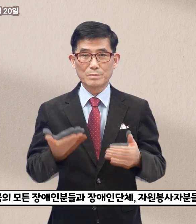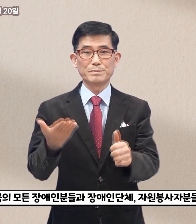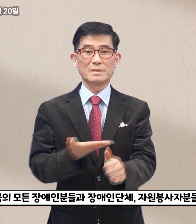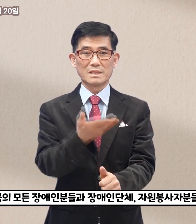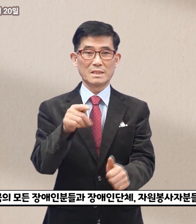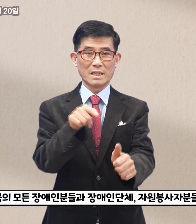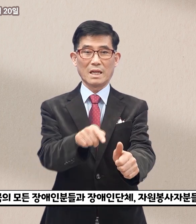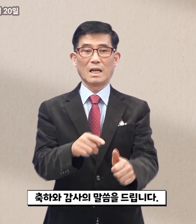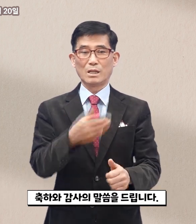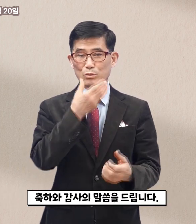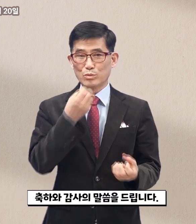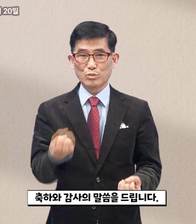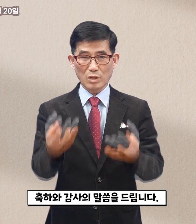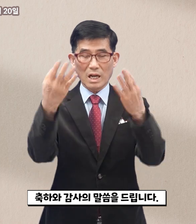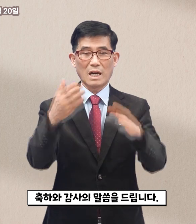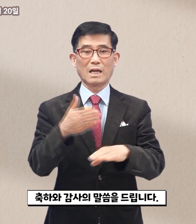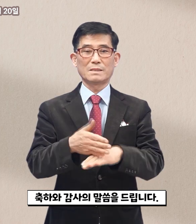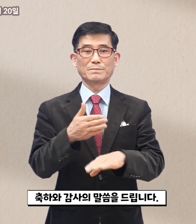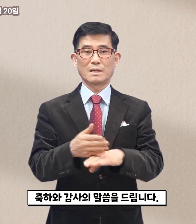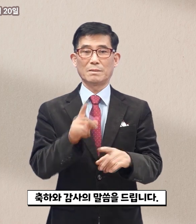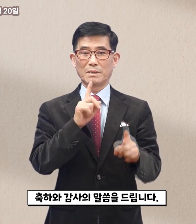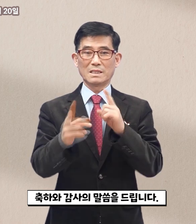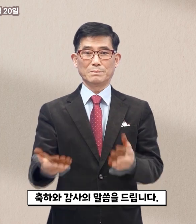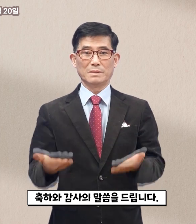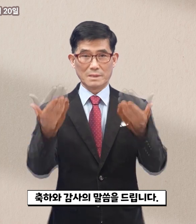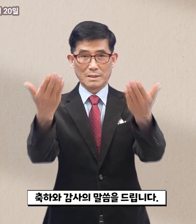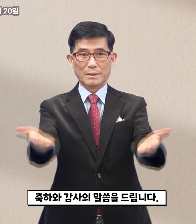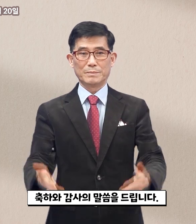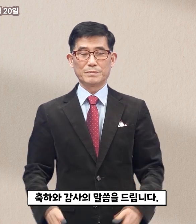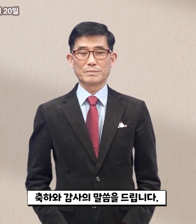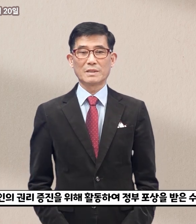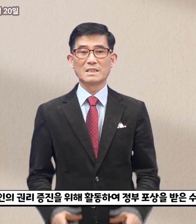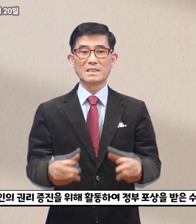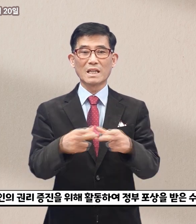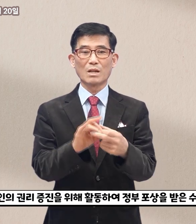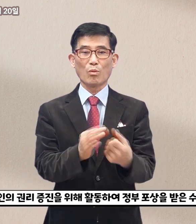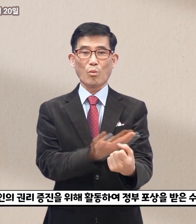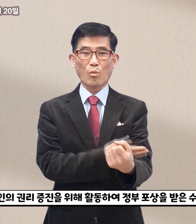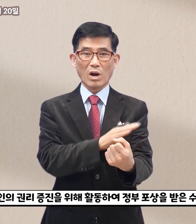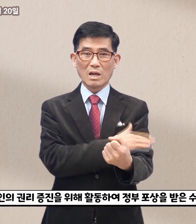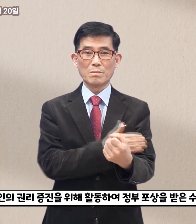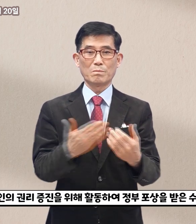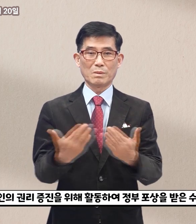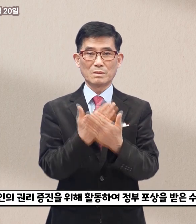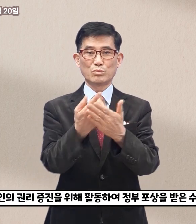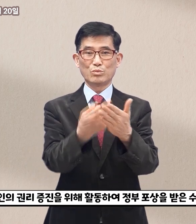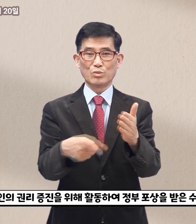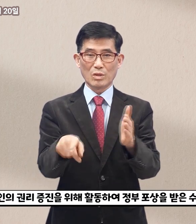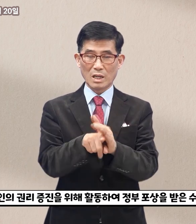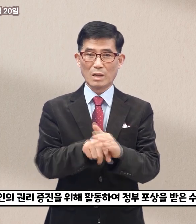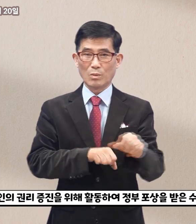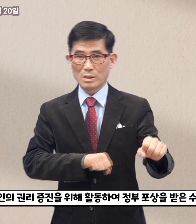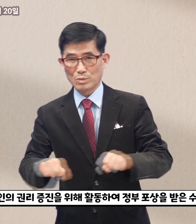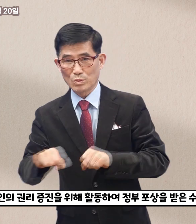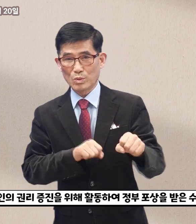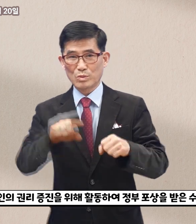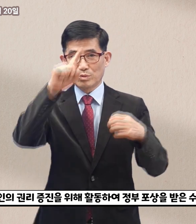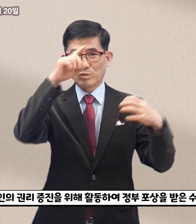자원봉사자분들께 축하와 감사의 말씀을 드립니다. 장애인의 권리 증진을 위해 활동하여